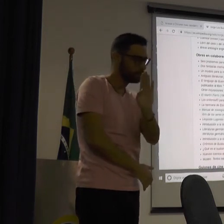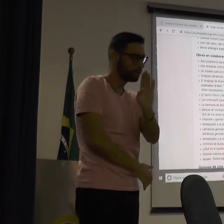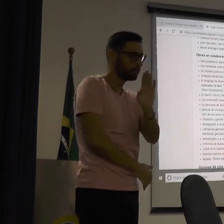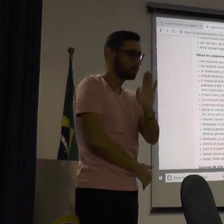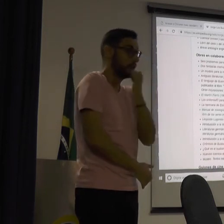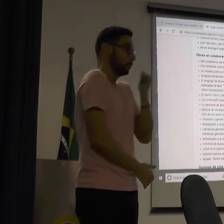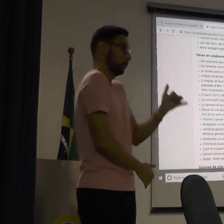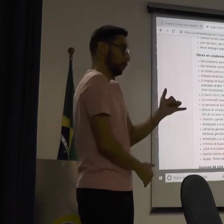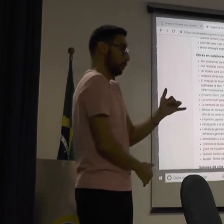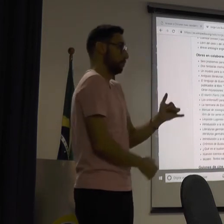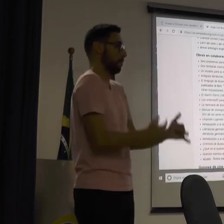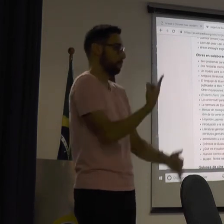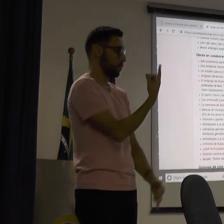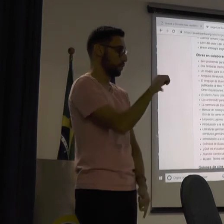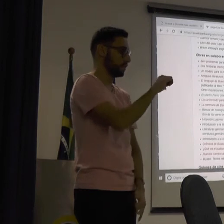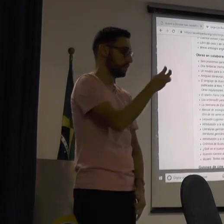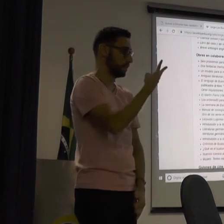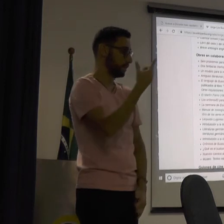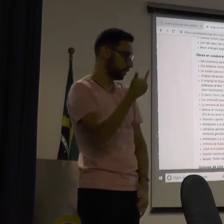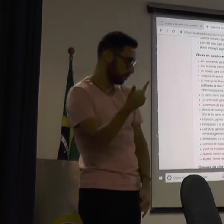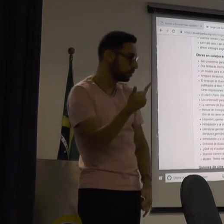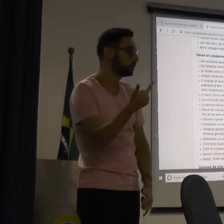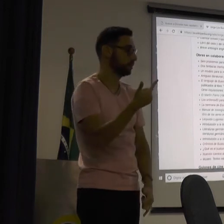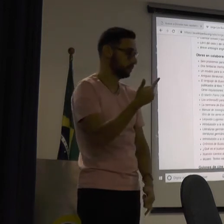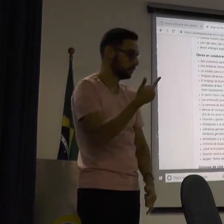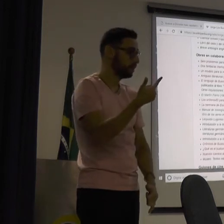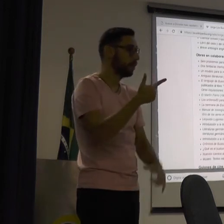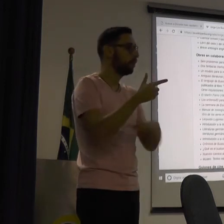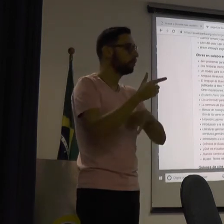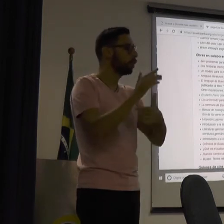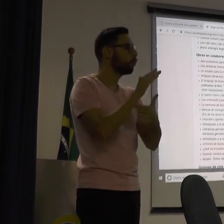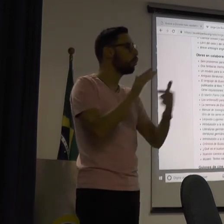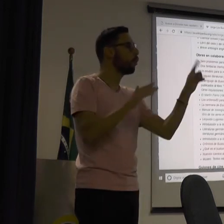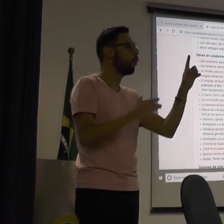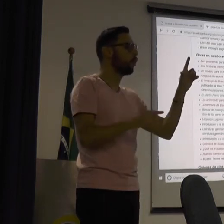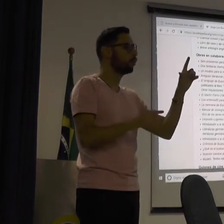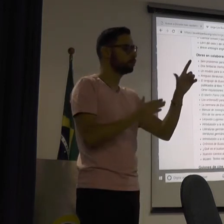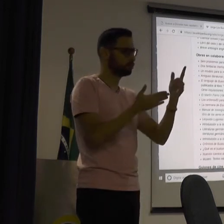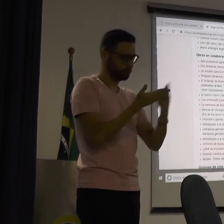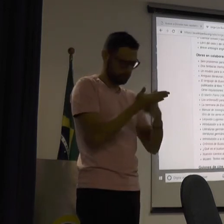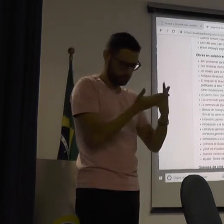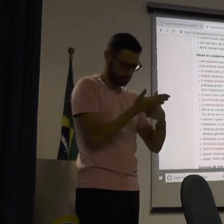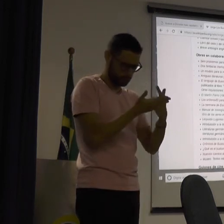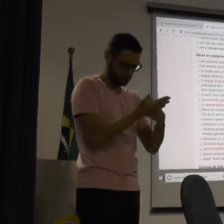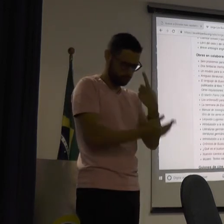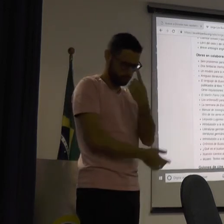a de 32? Ok, e ele tem um anterior, que eu acho que é de